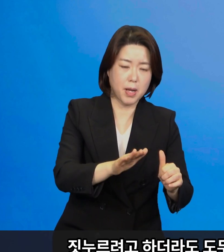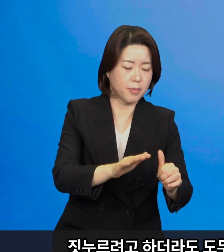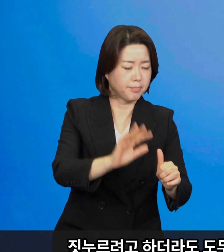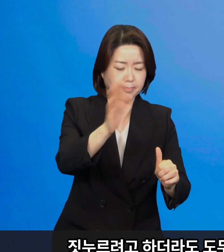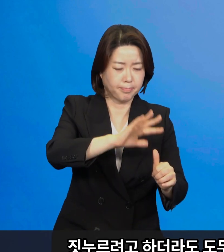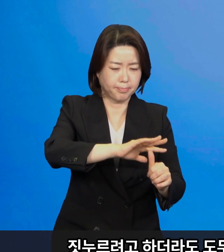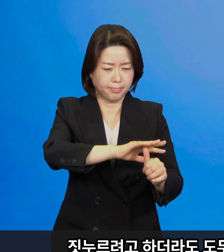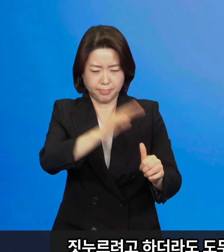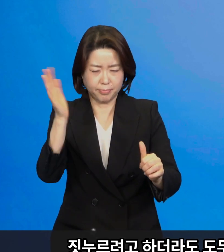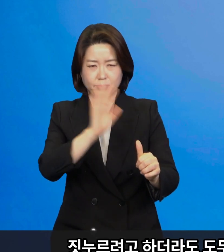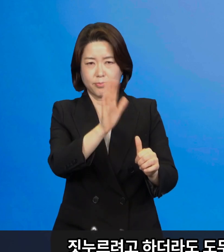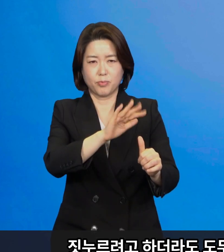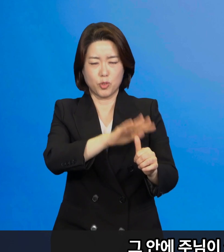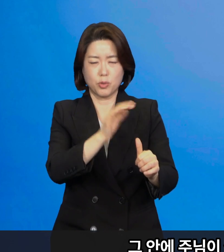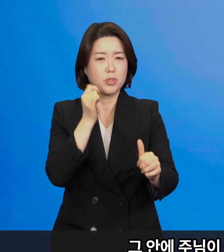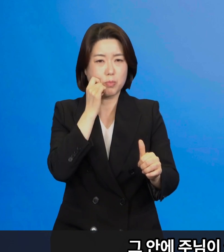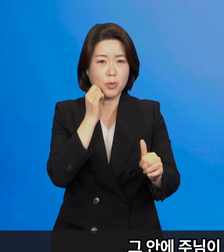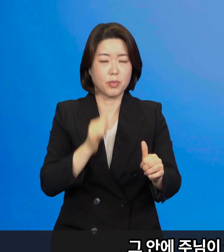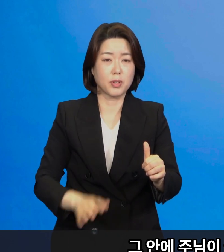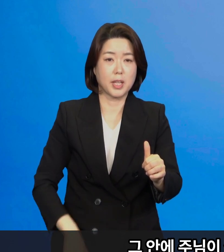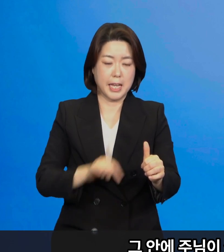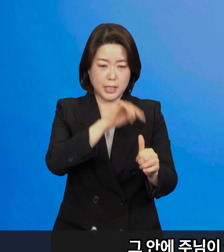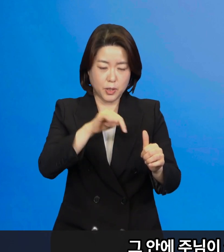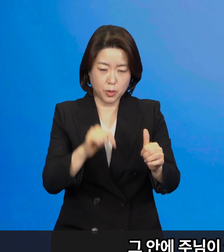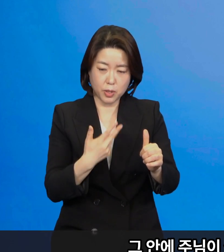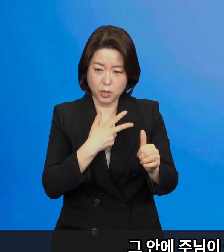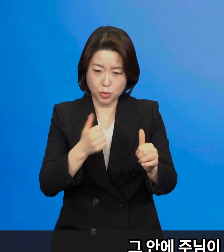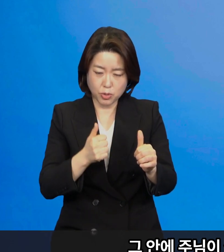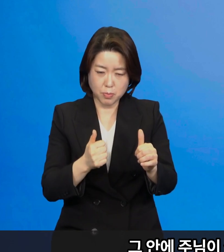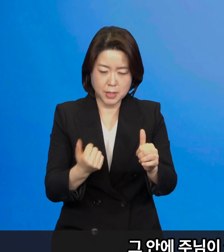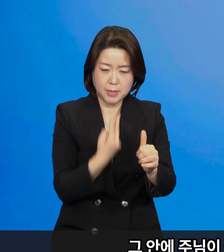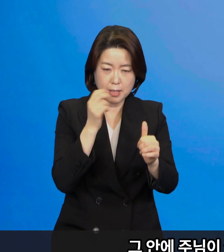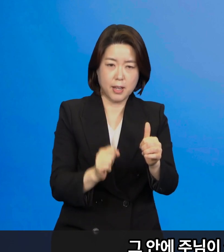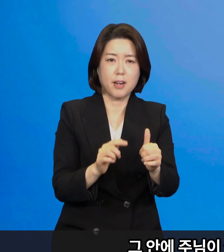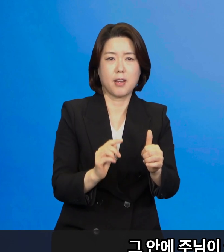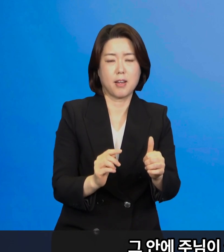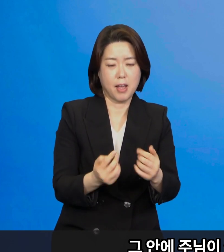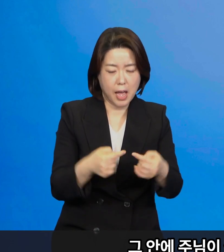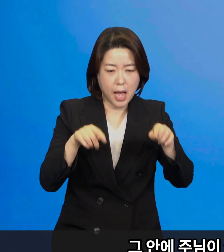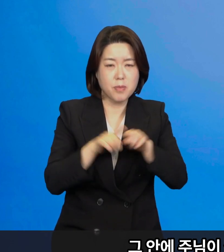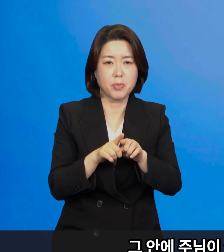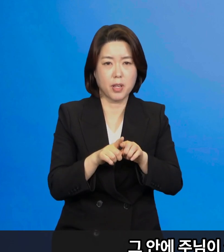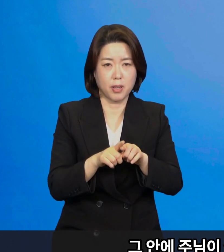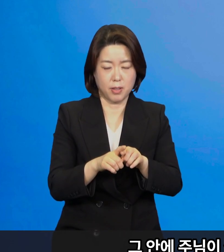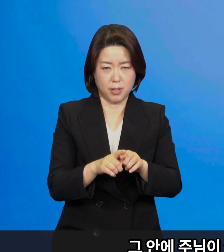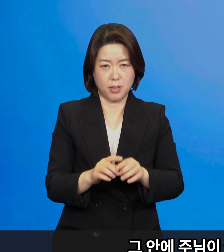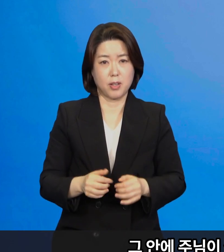도무지 누를 수가 없는 것입니다. 그 안에 주님이 살아계시기 때문에.